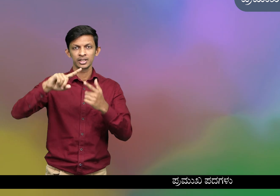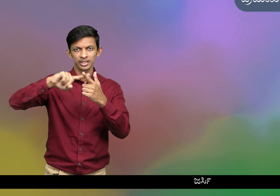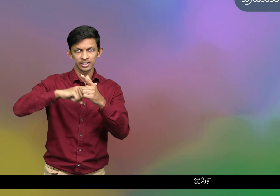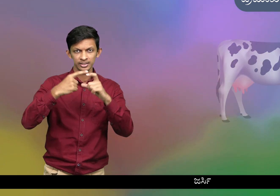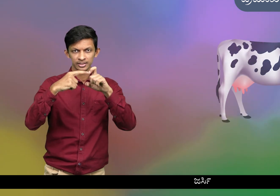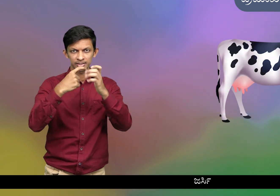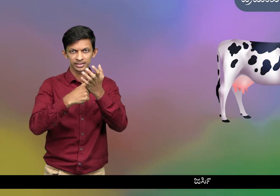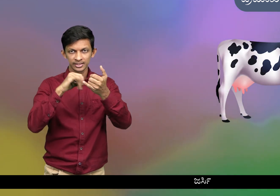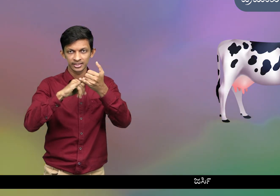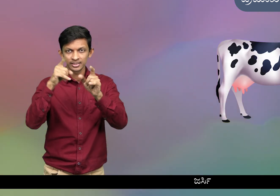ಜರ್ಸಿ,